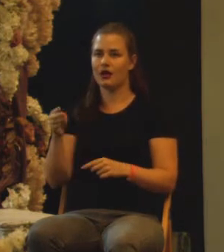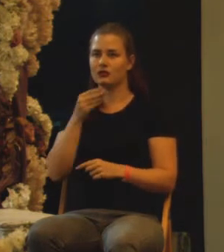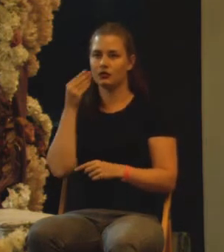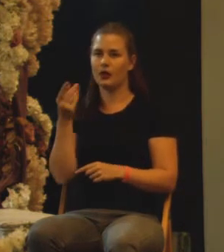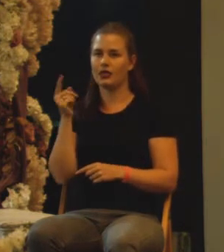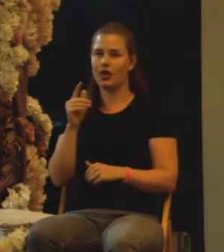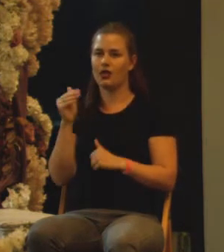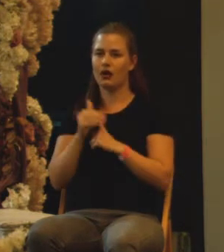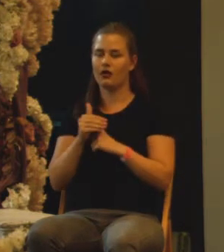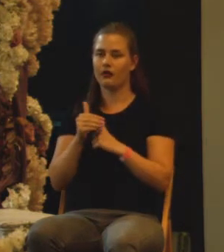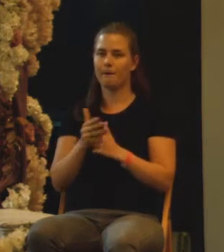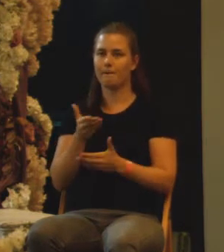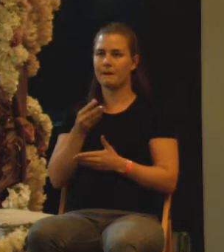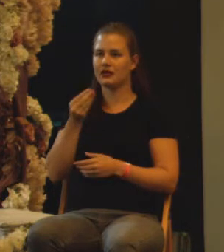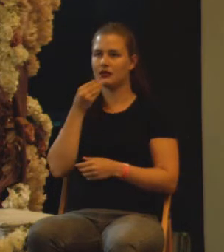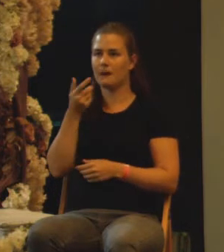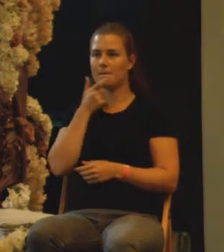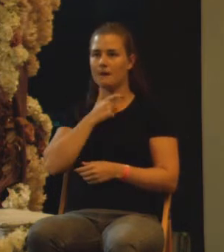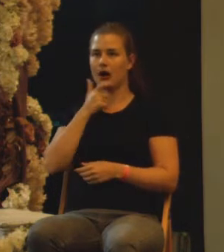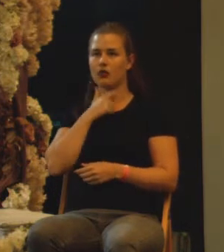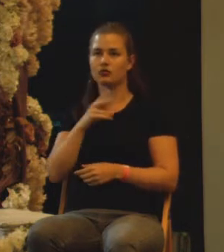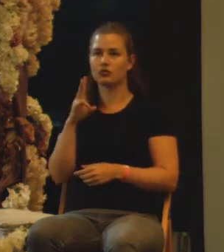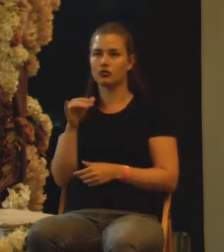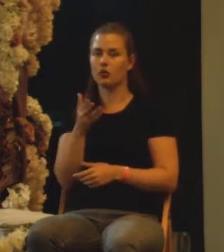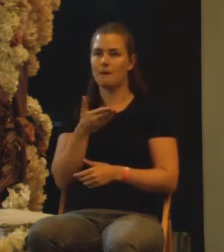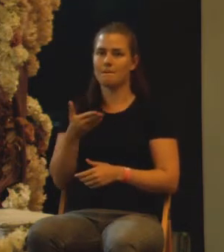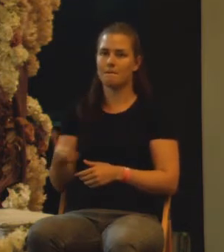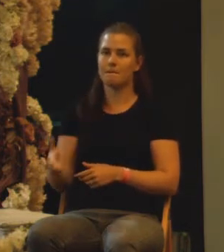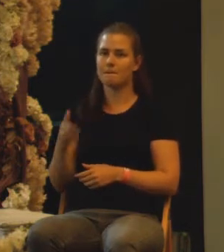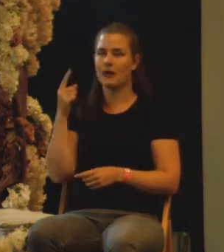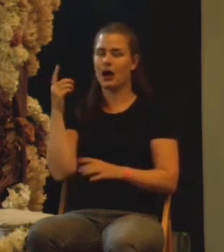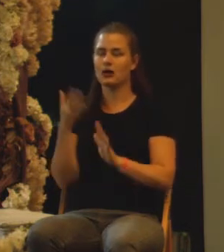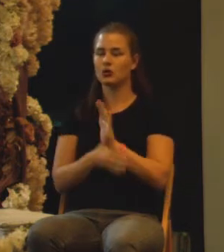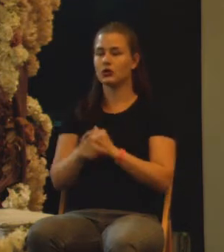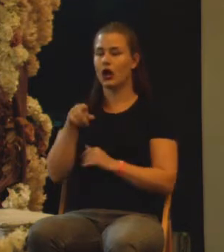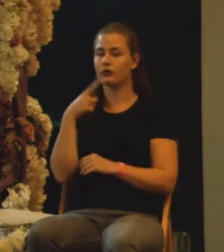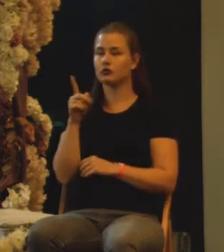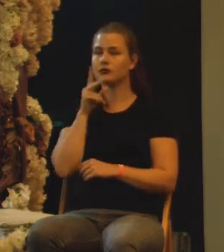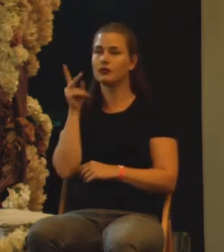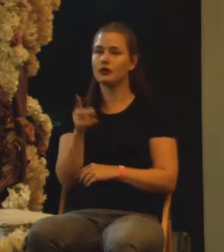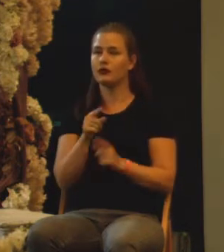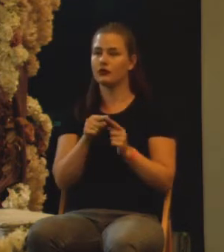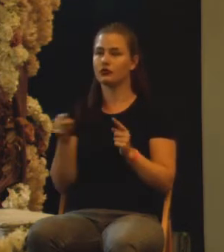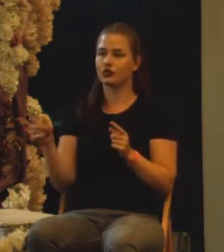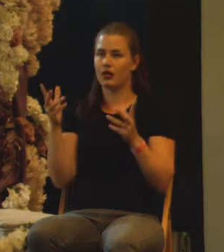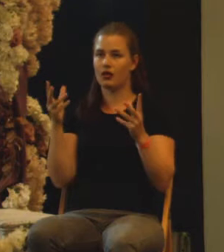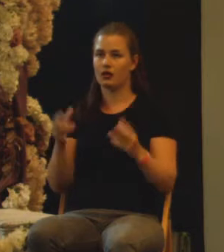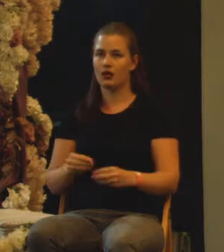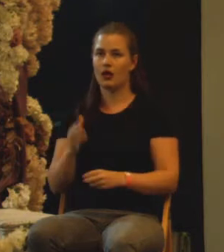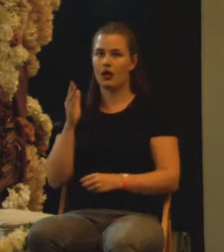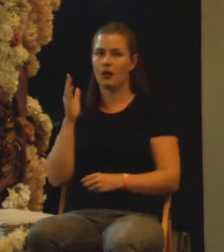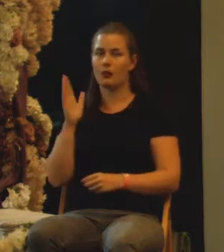тогда вечером мы съедим мороженое. Ну, типа, мы ему осознанно говорим, что смотри, в течение дня